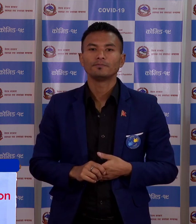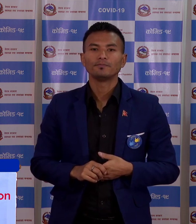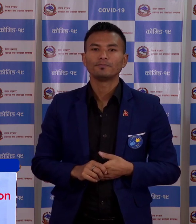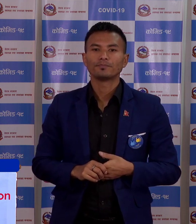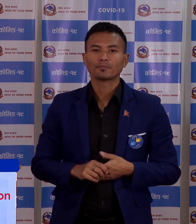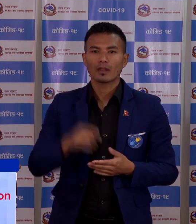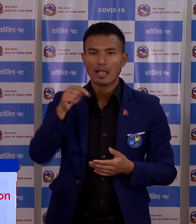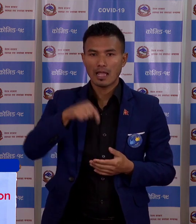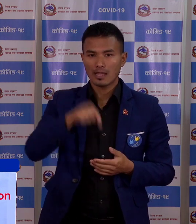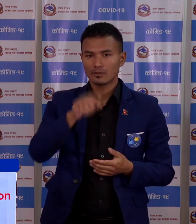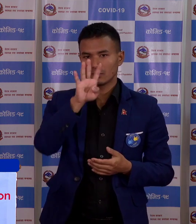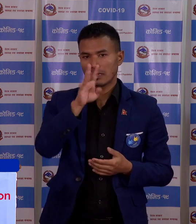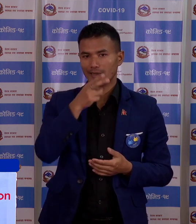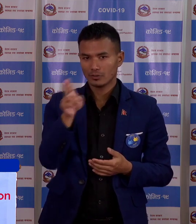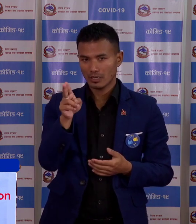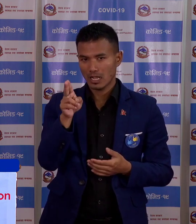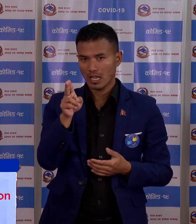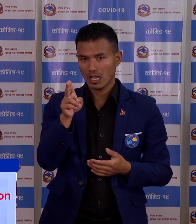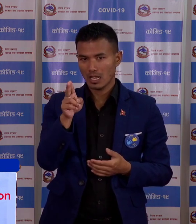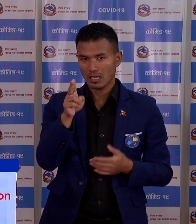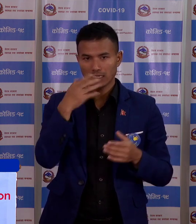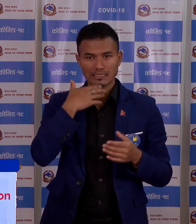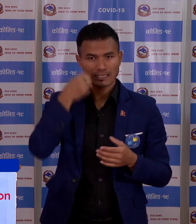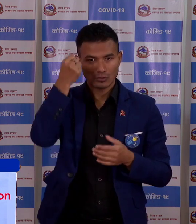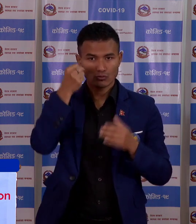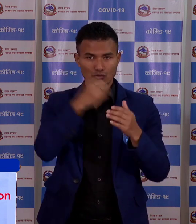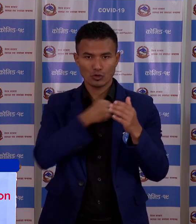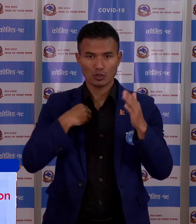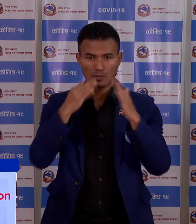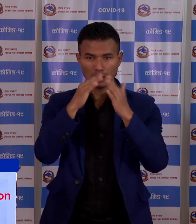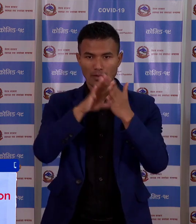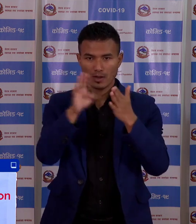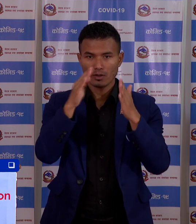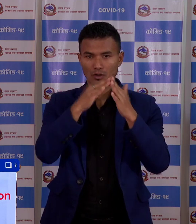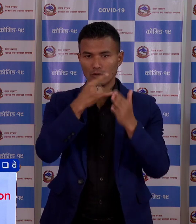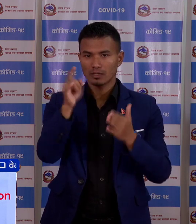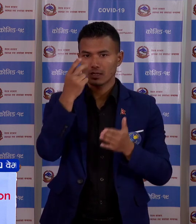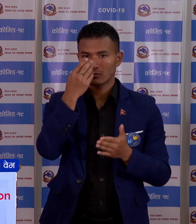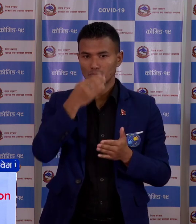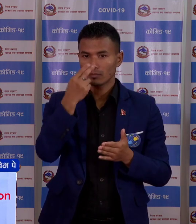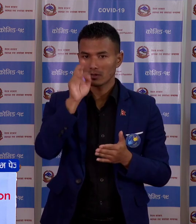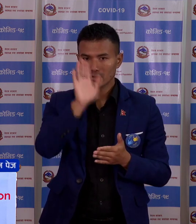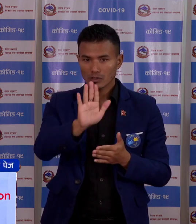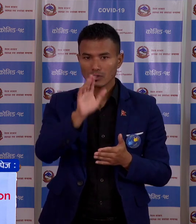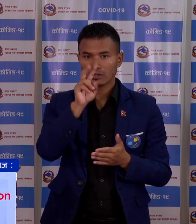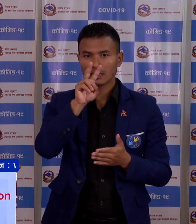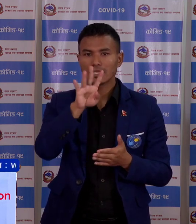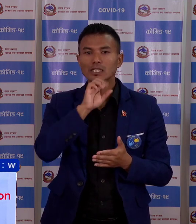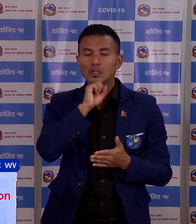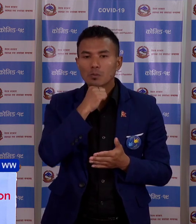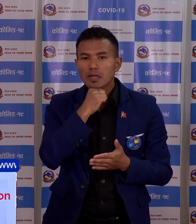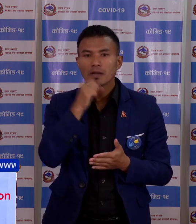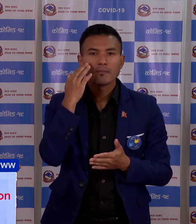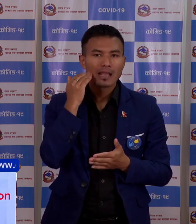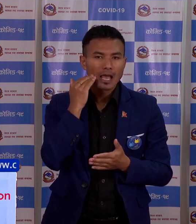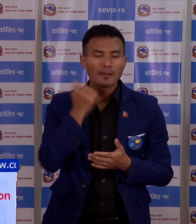आज 4 जाना टेको अस्पताल बाटा डिस्चार्ज होने हरू मां 23 बर्षे